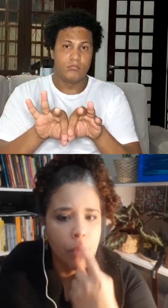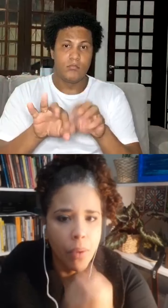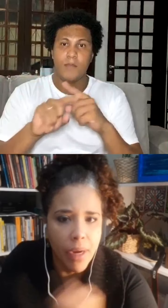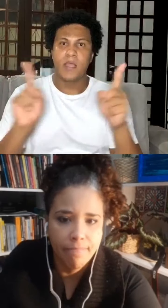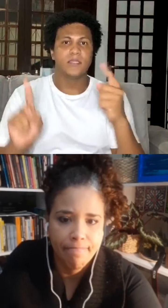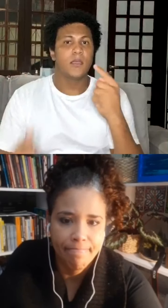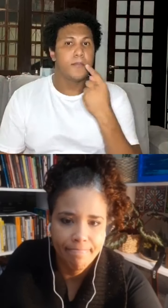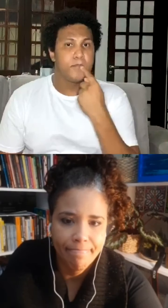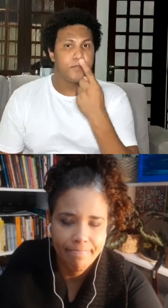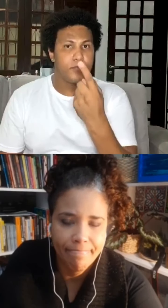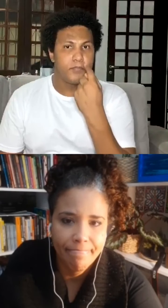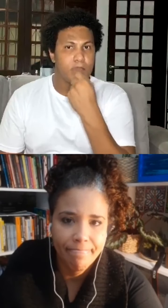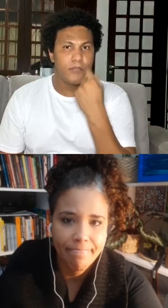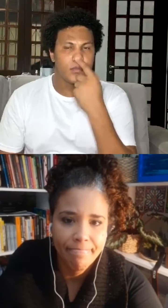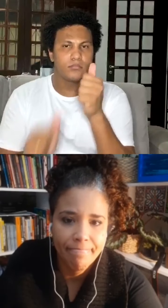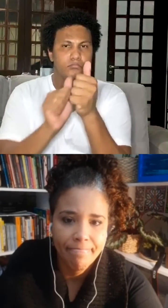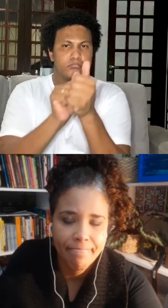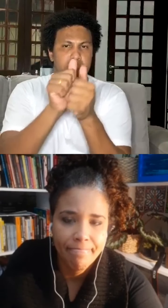boca.